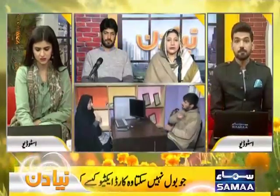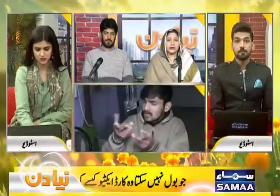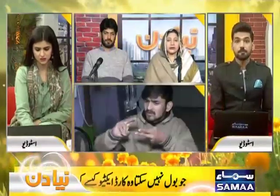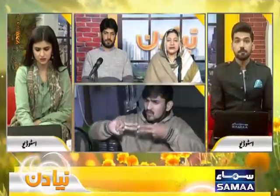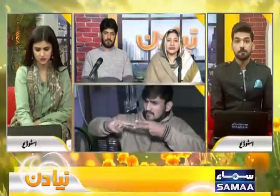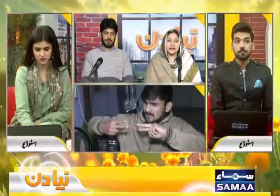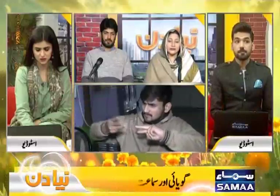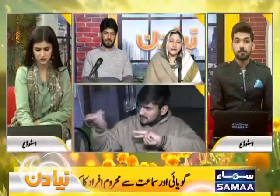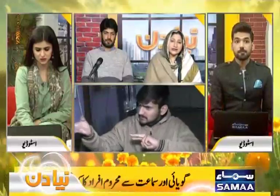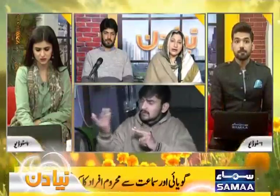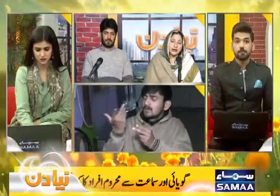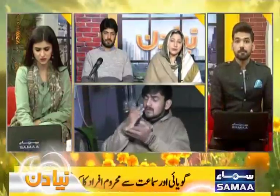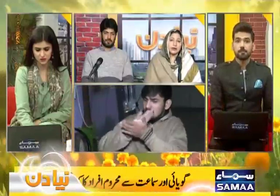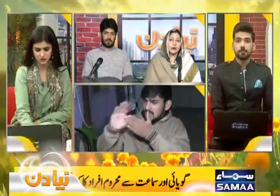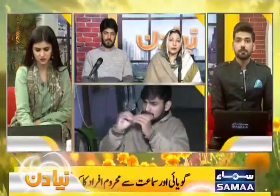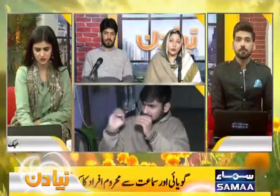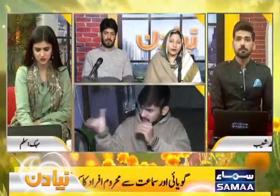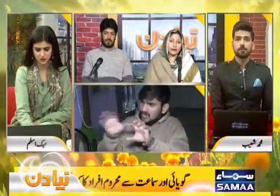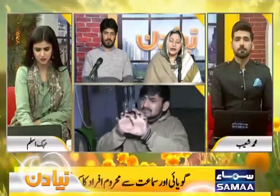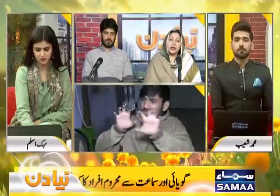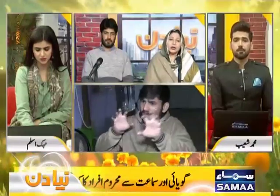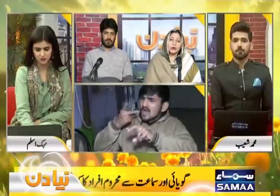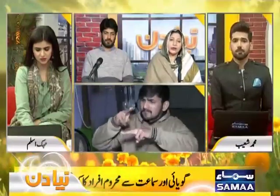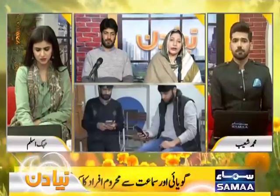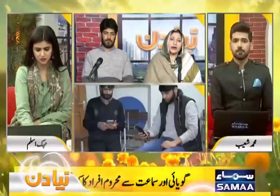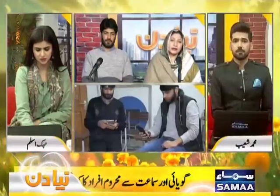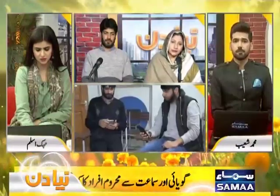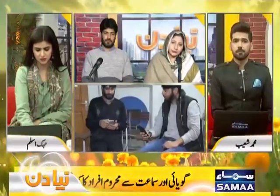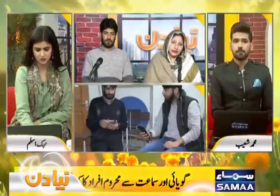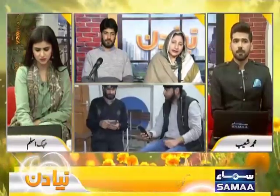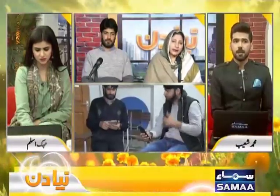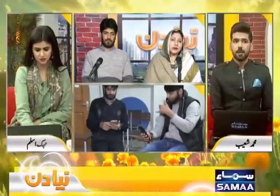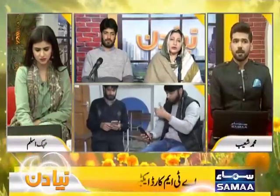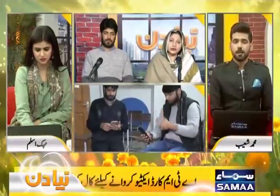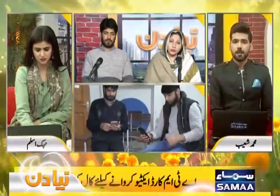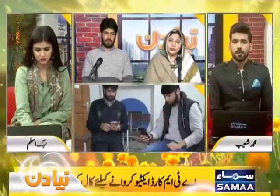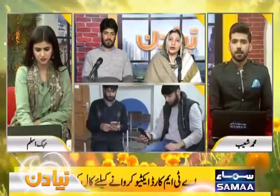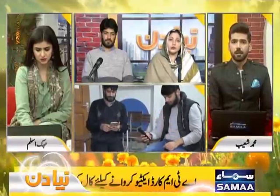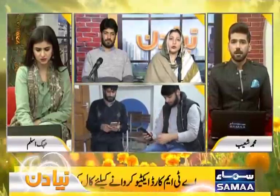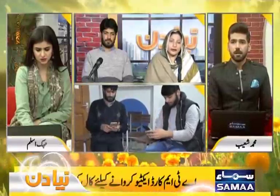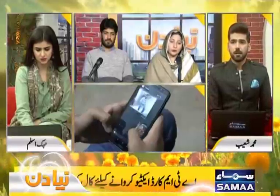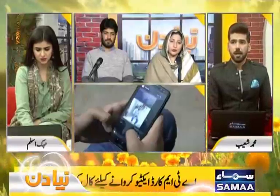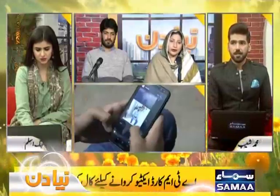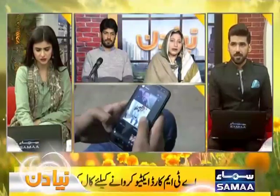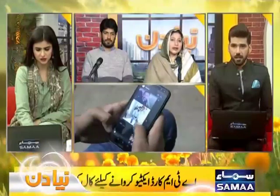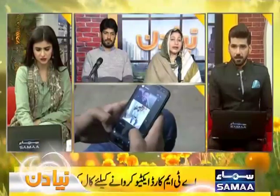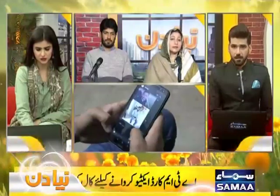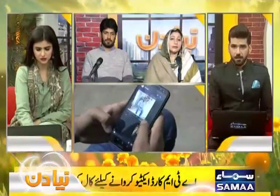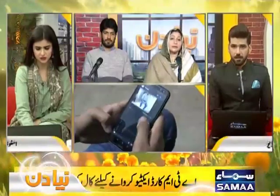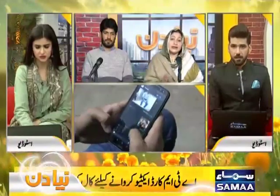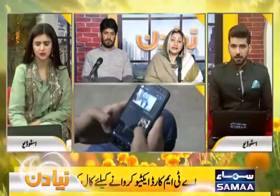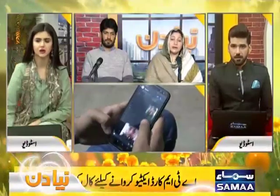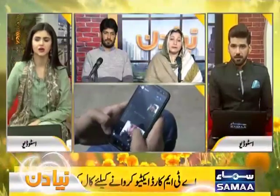है या कोई किसी सेकंड वे से जाकर अपना अकाउंट खोल लेता है तो वो एक अलग बात है. कुछ लोगों के अकाउंट खुले भी हुए हैं. अच्छा.